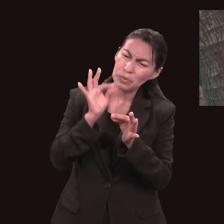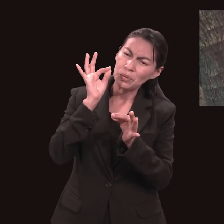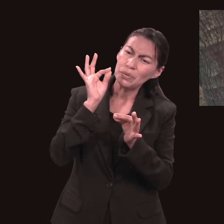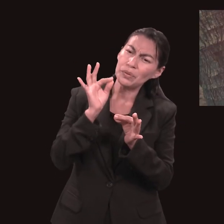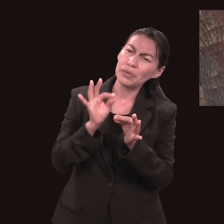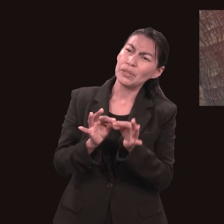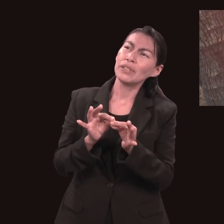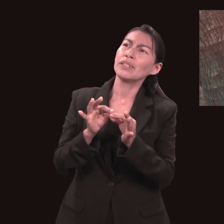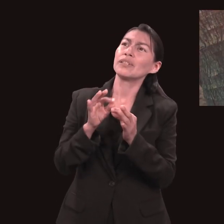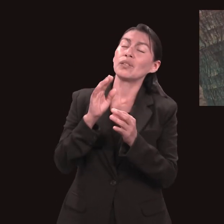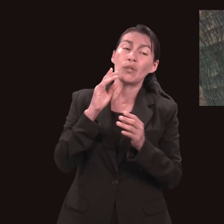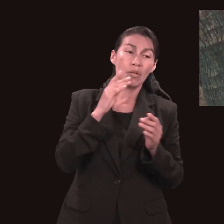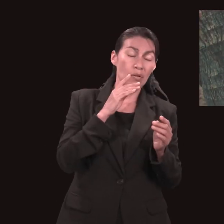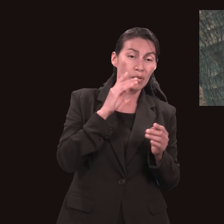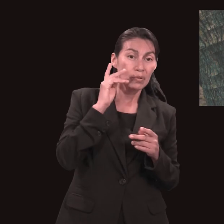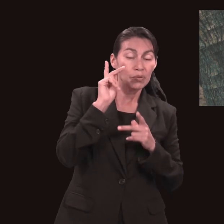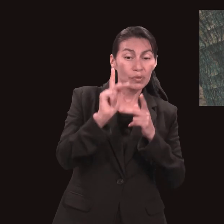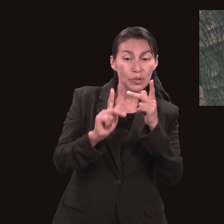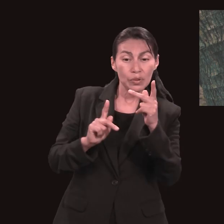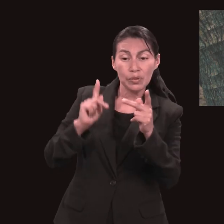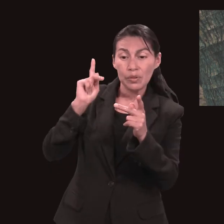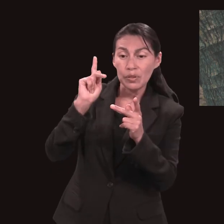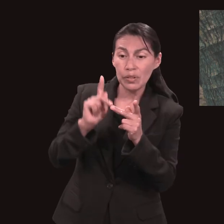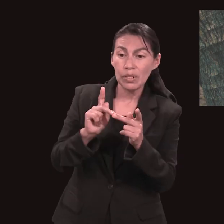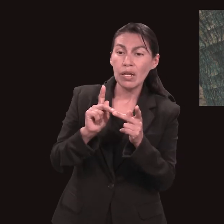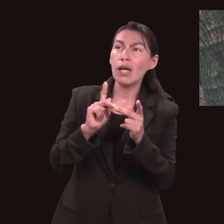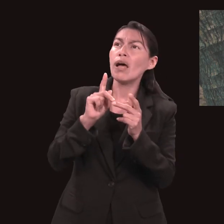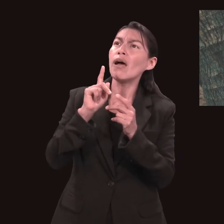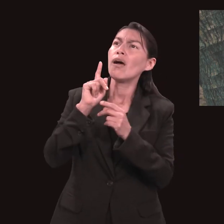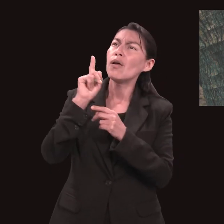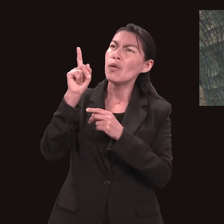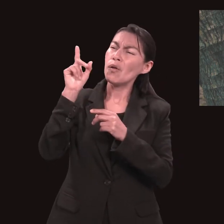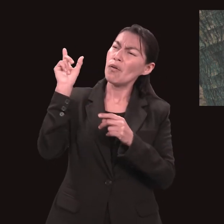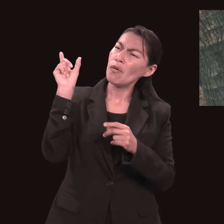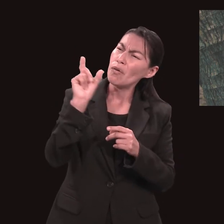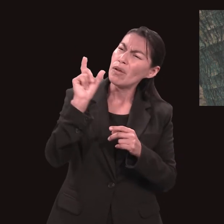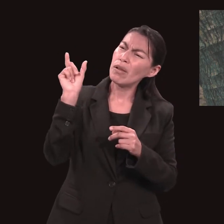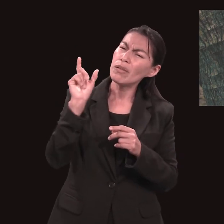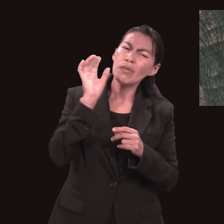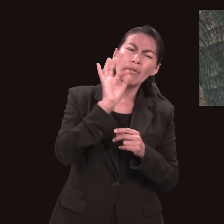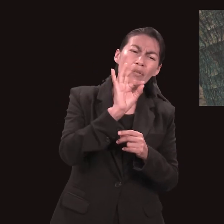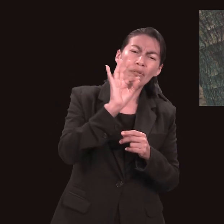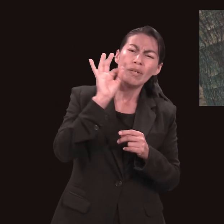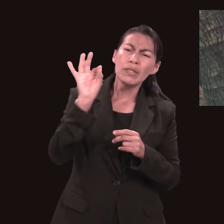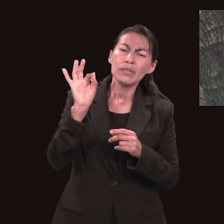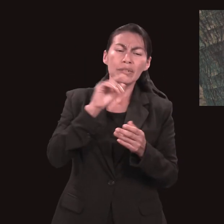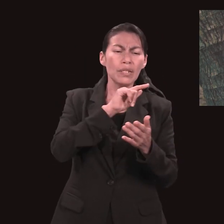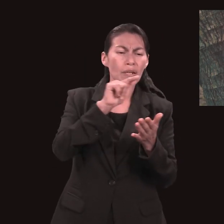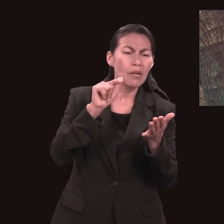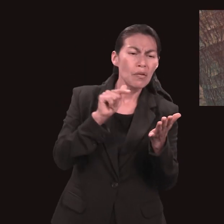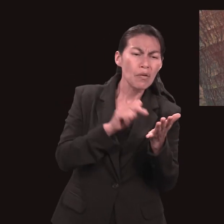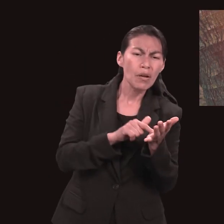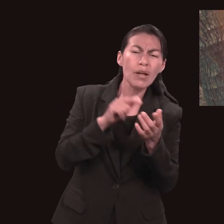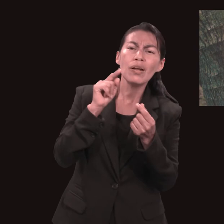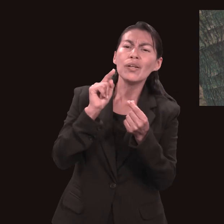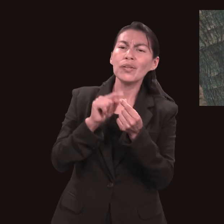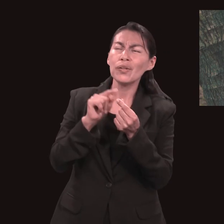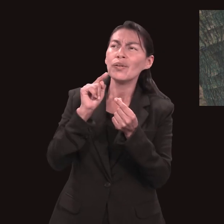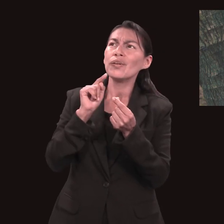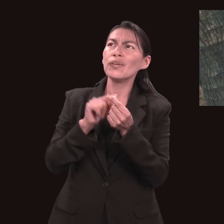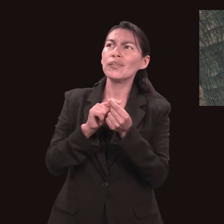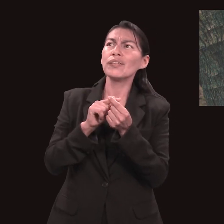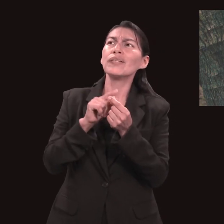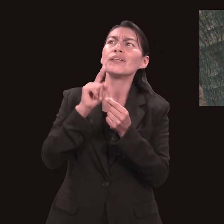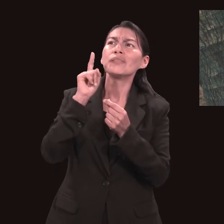tienes planes perfectos defines la hora el lugar y el